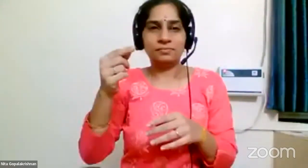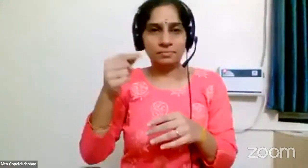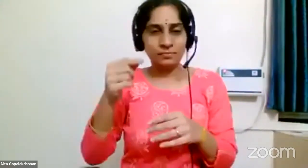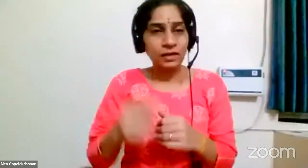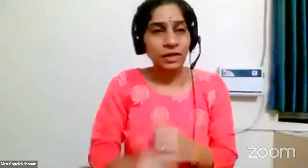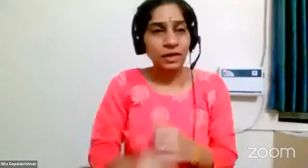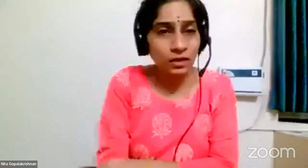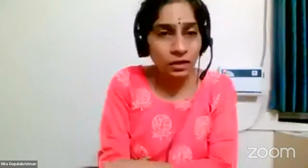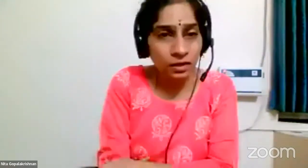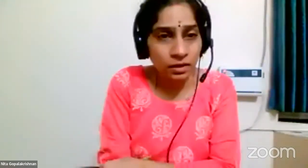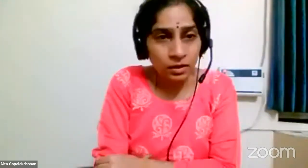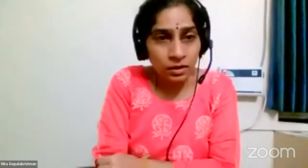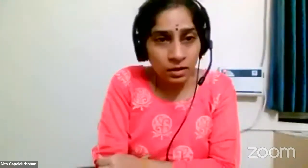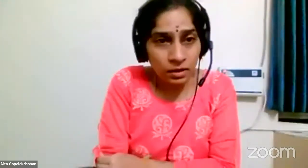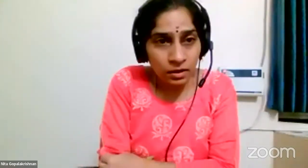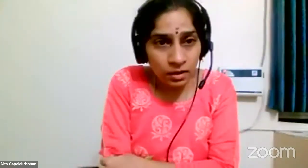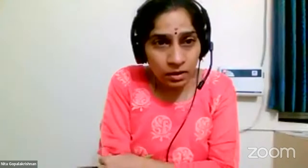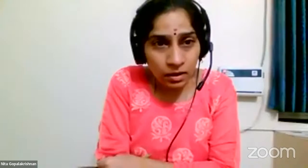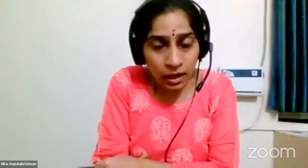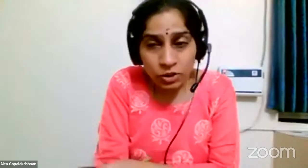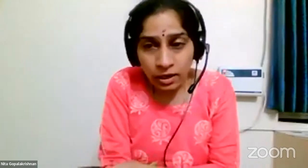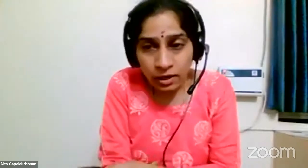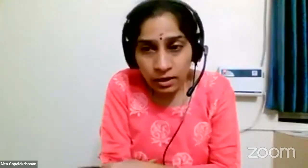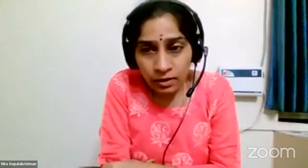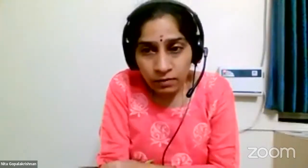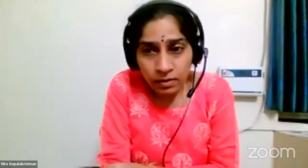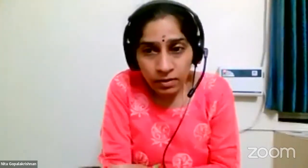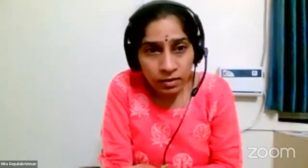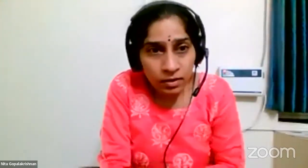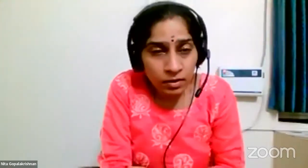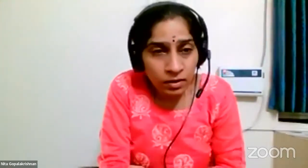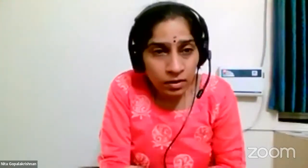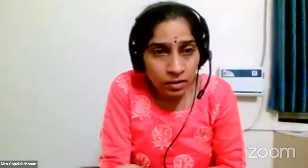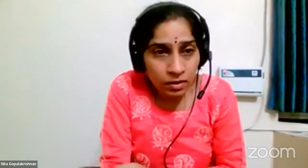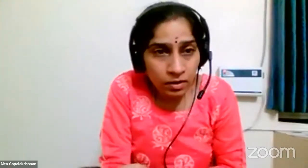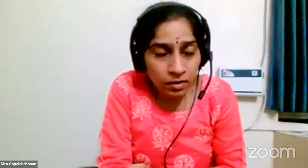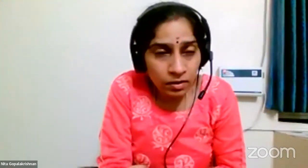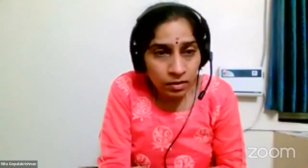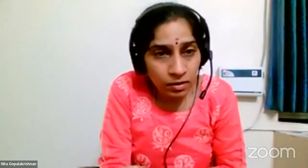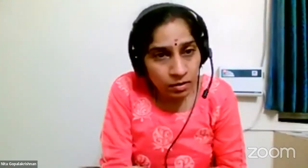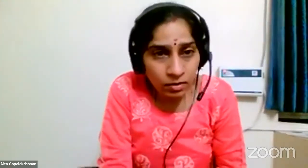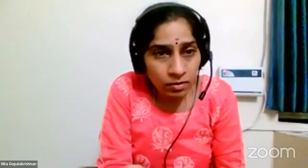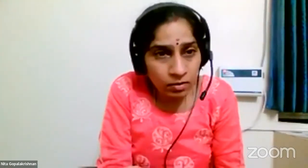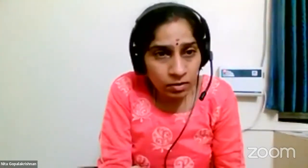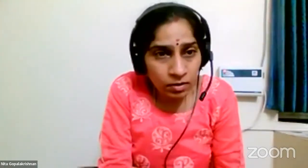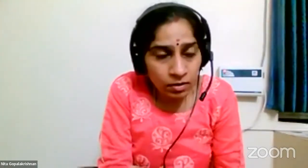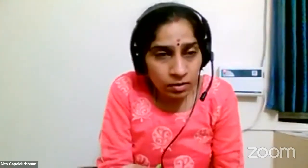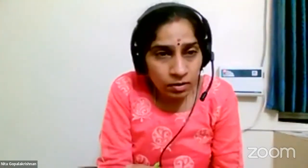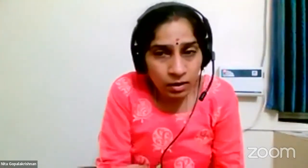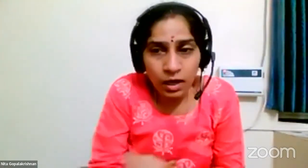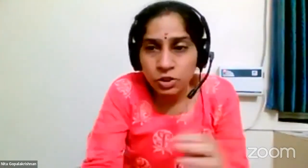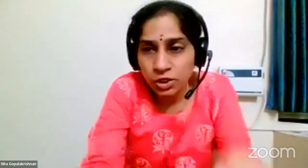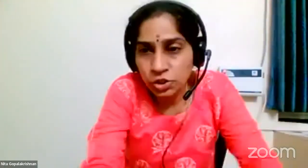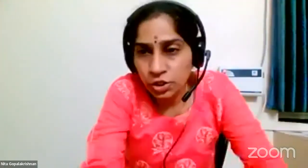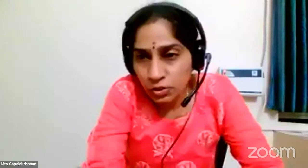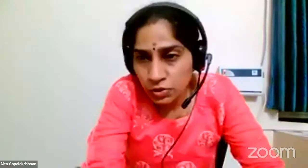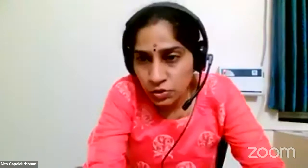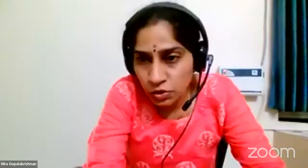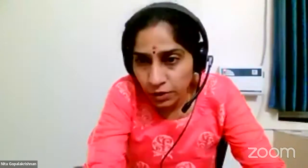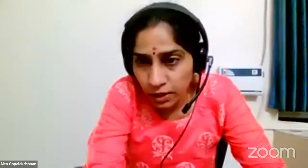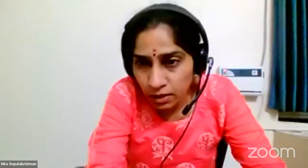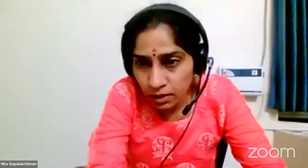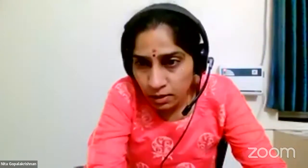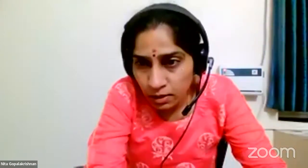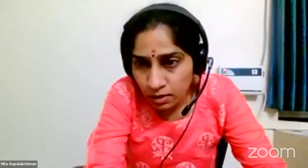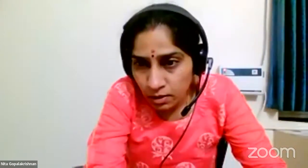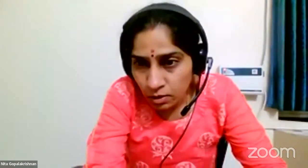नीता माता जी, चार हाँ आश्रम डिफरेंट चीज है, ये अच्छा वर्ण, चार आश्रम अलग हैं, वर्ण अलग है, इन अच्छा दोनों को अच्छा मिला के